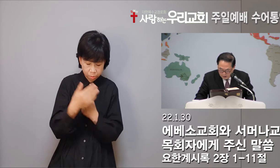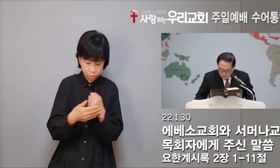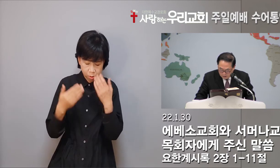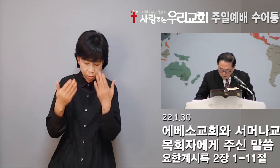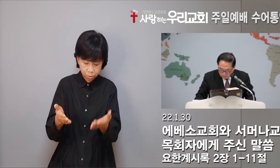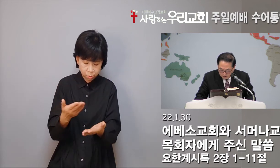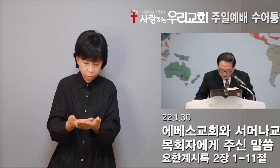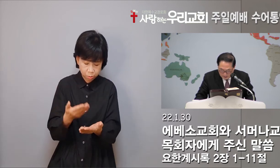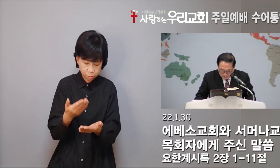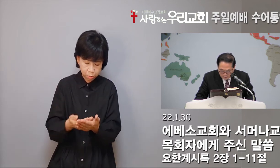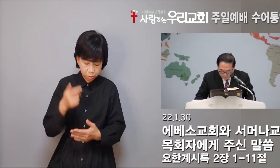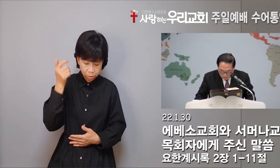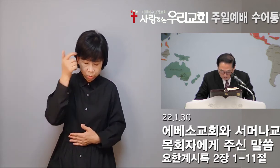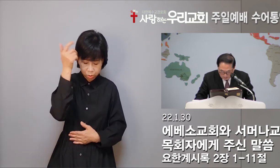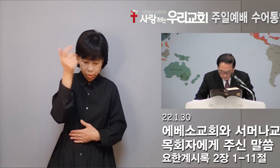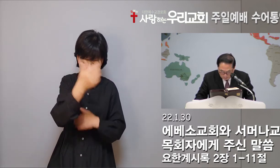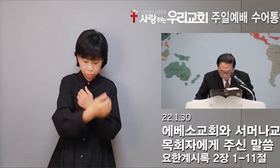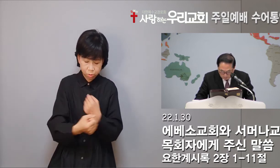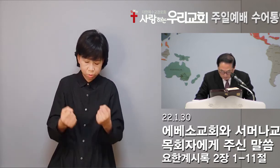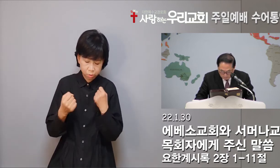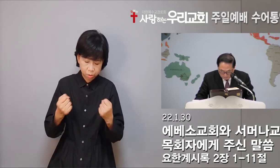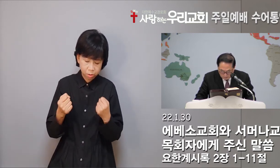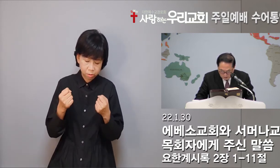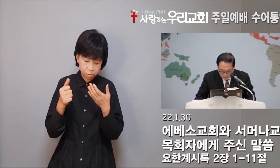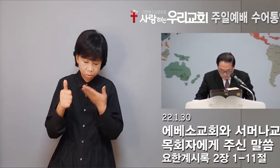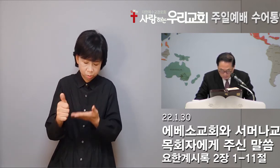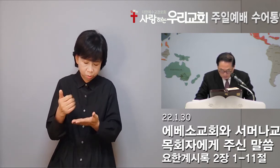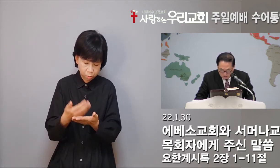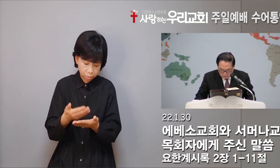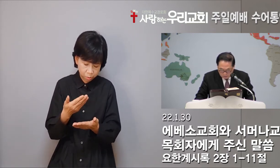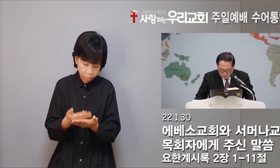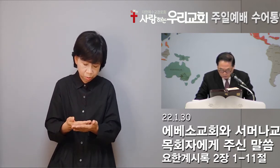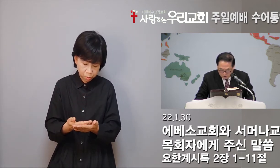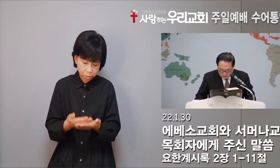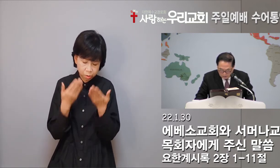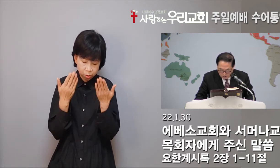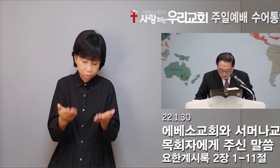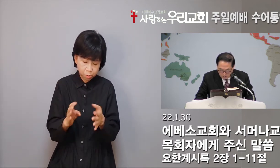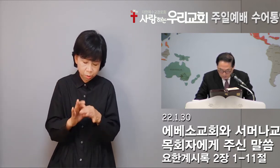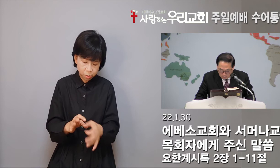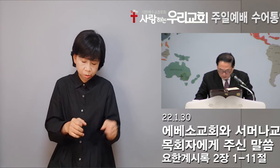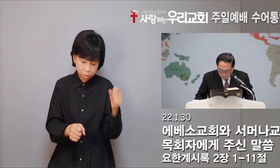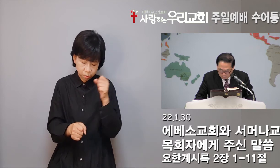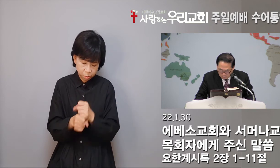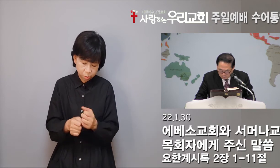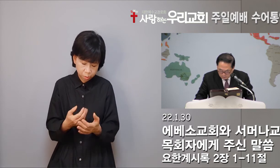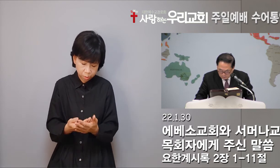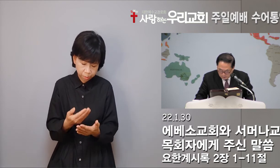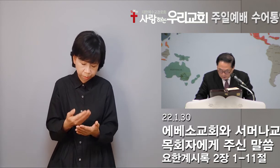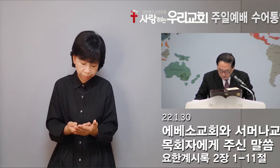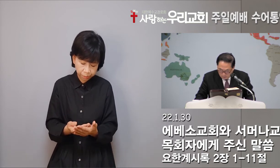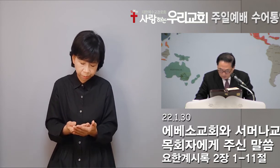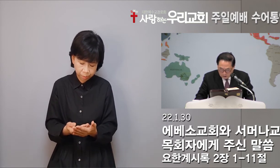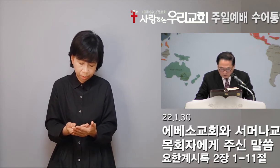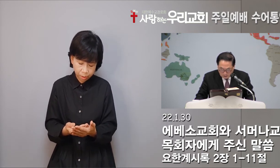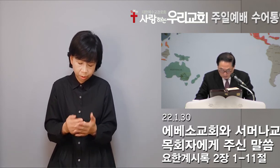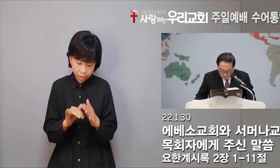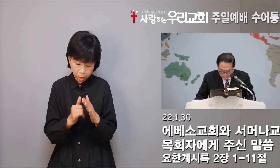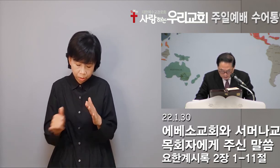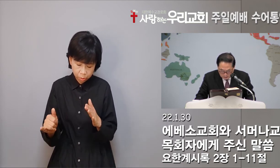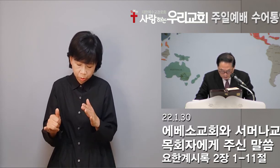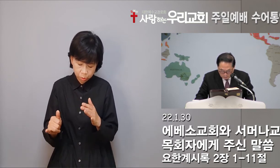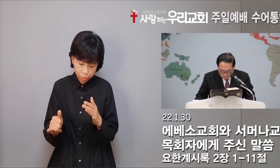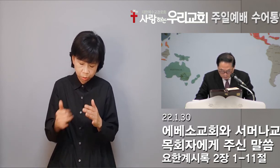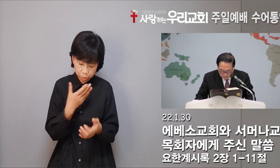주시옵소서. 영육간의 강건함도 허락하여 주시옵소서. 목사님 쉼을 통해서 회복하여 주시옵소서. 목사님